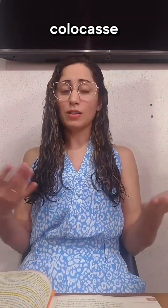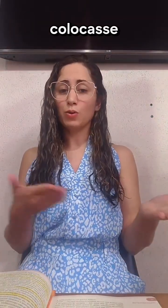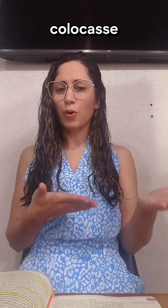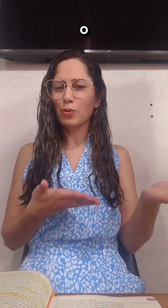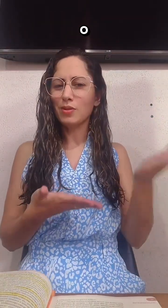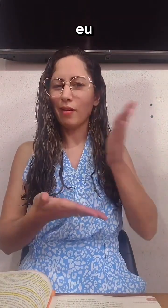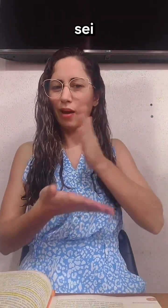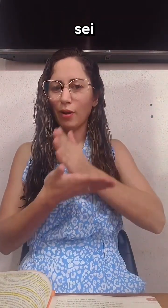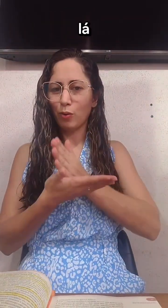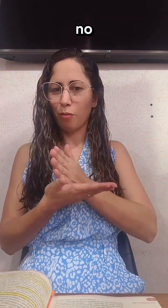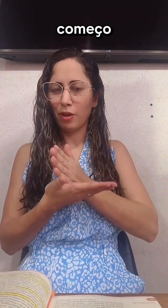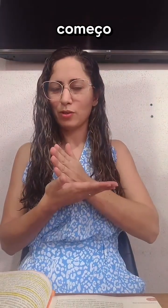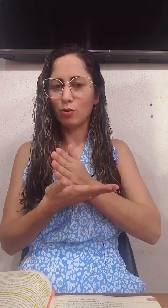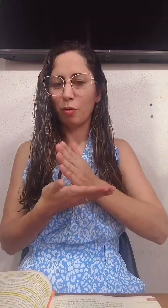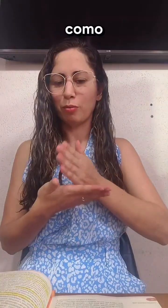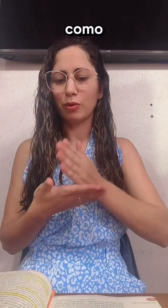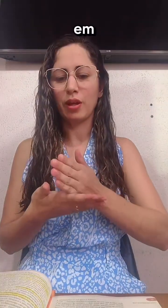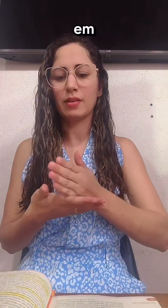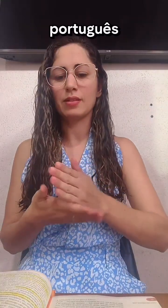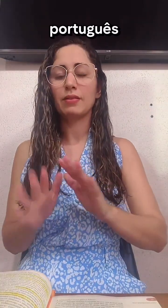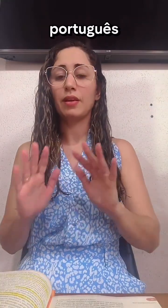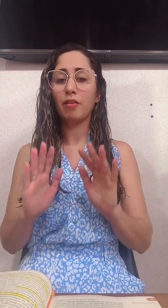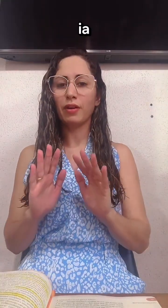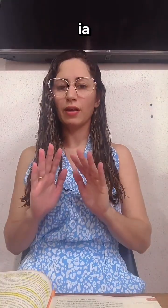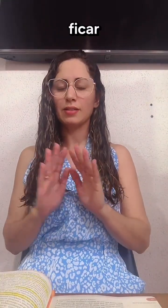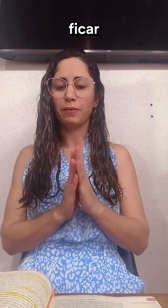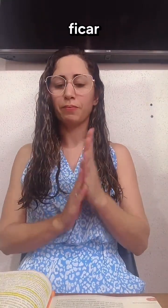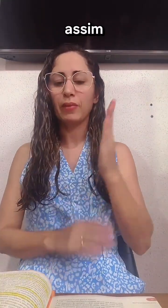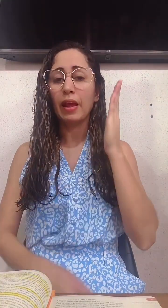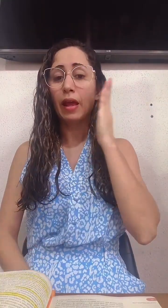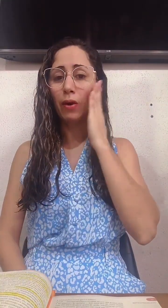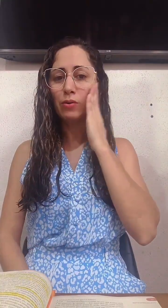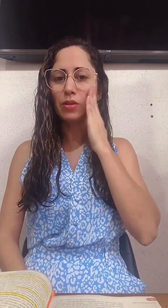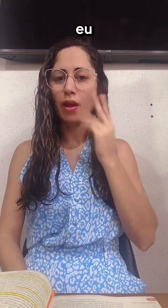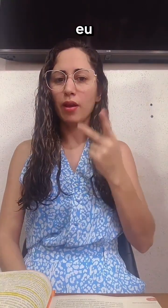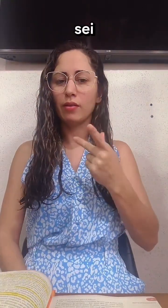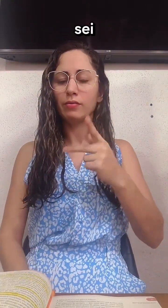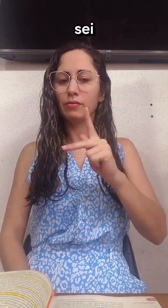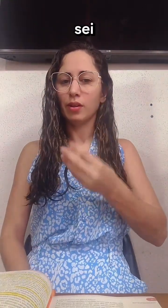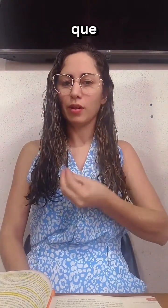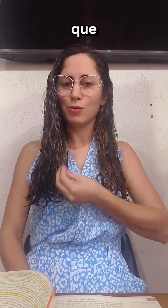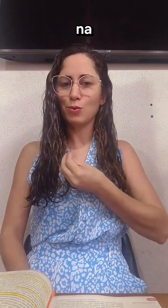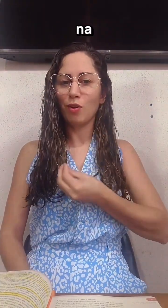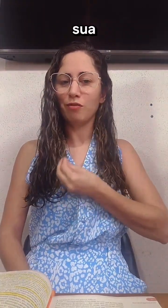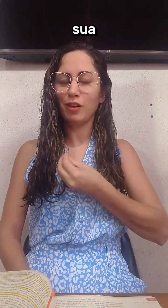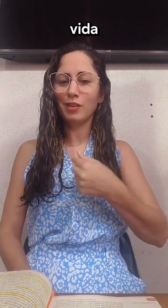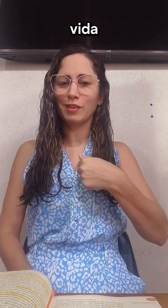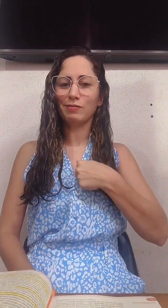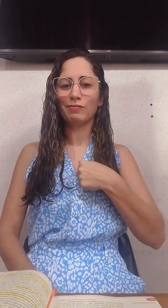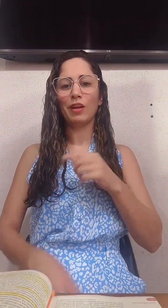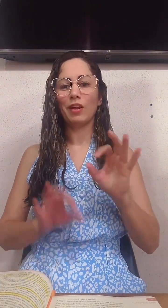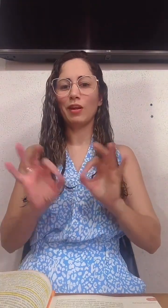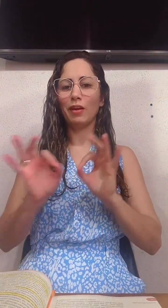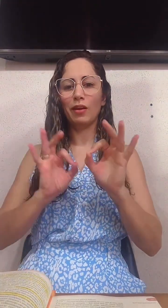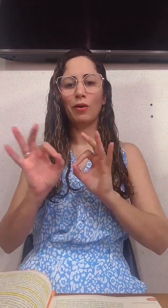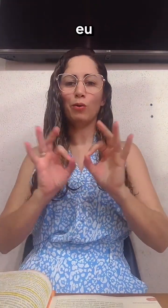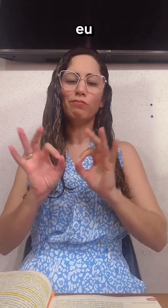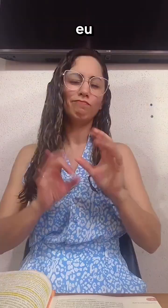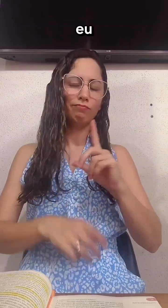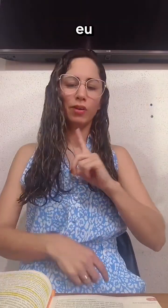colocasse o eu sei lá no começo, como em português, ia ficar assim. Eu sei que na sua vida, eu